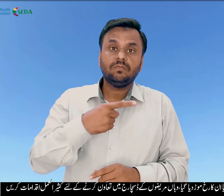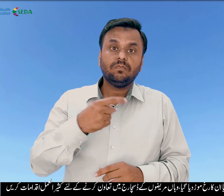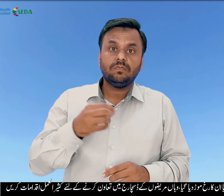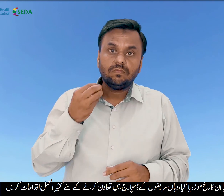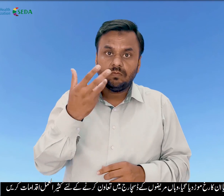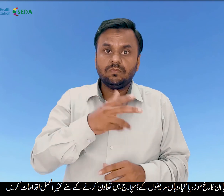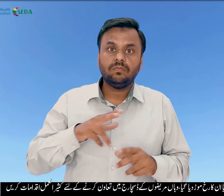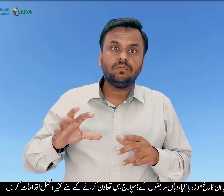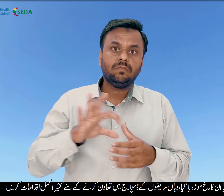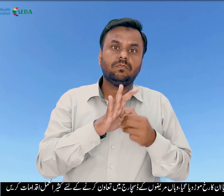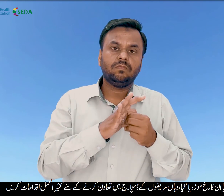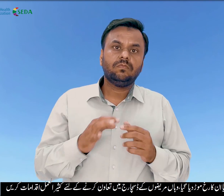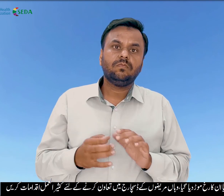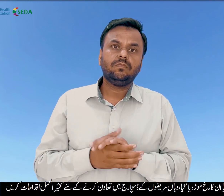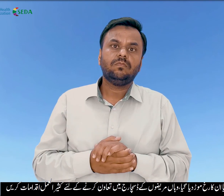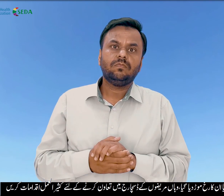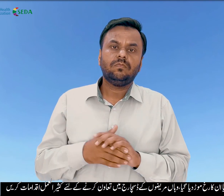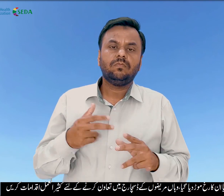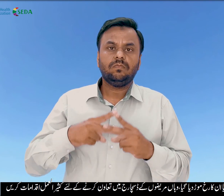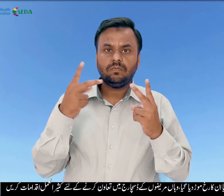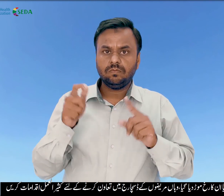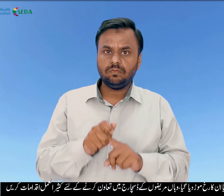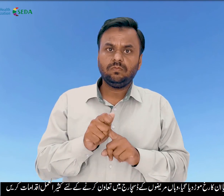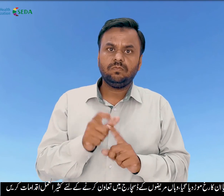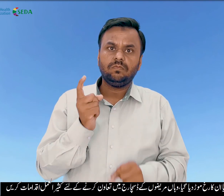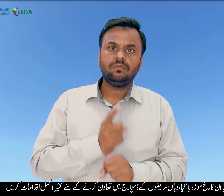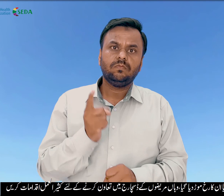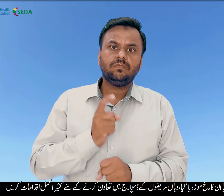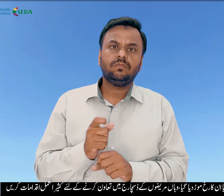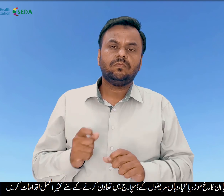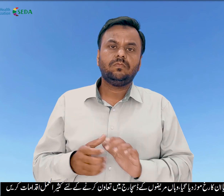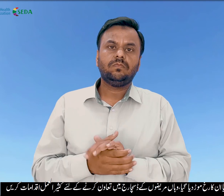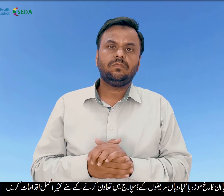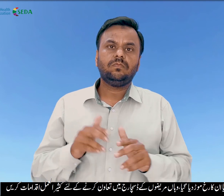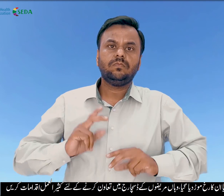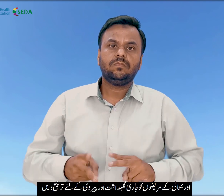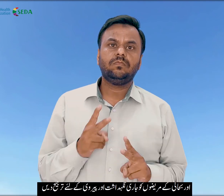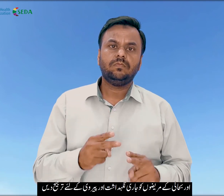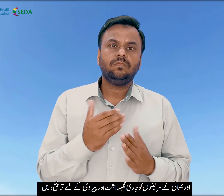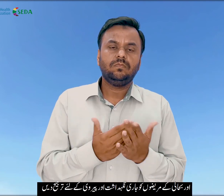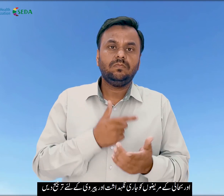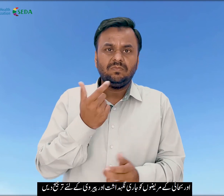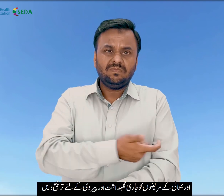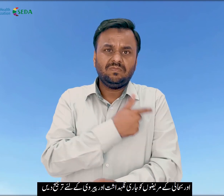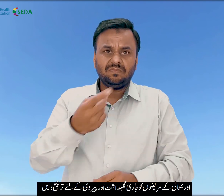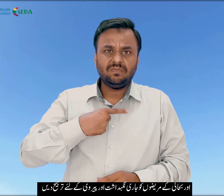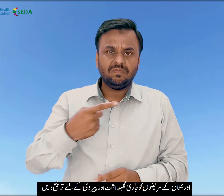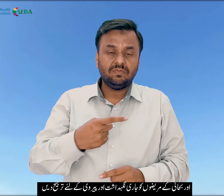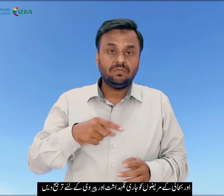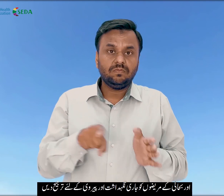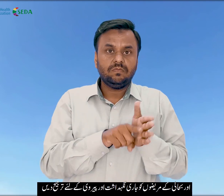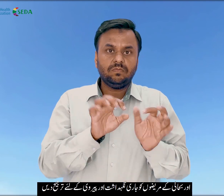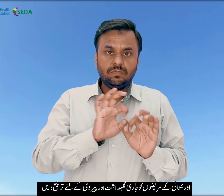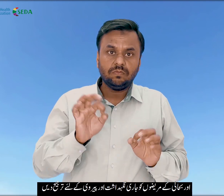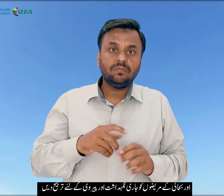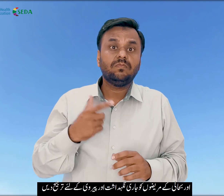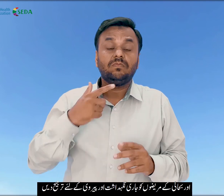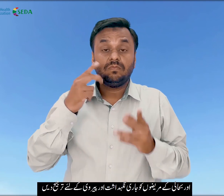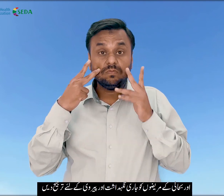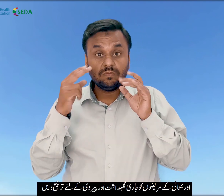کے ڈسچارج میں تعاون کرنے کے لیے کثیر العمل اقدامات کریں اور بحالی کے مریضوں کو جاری نگہداشت اور